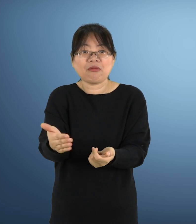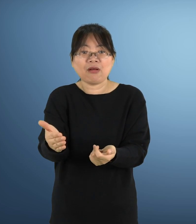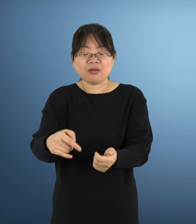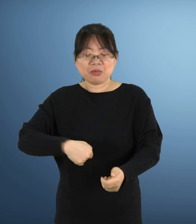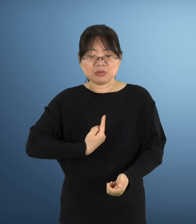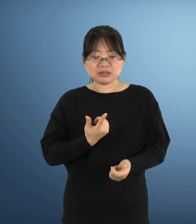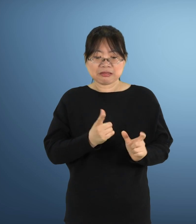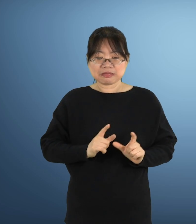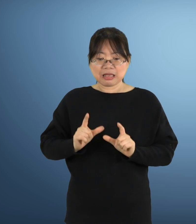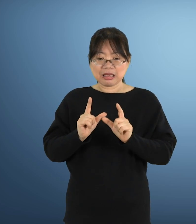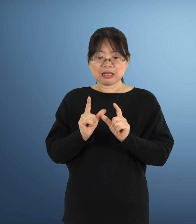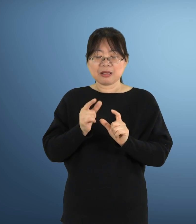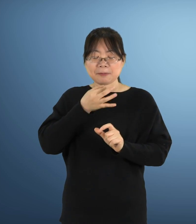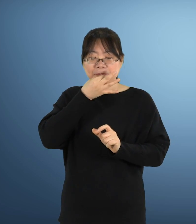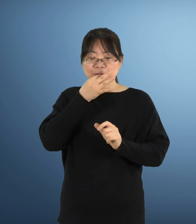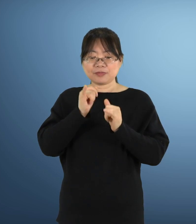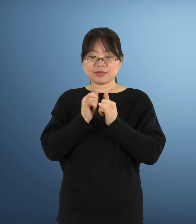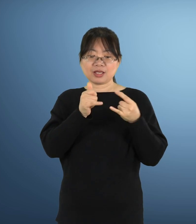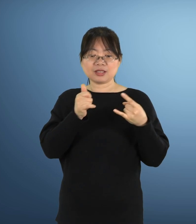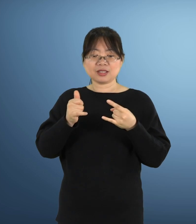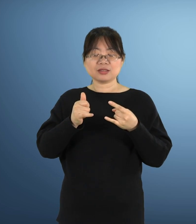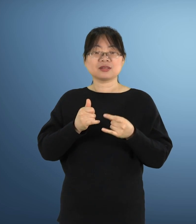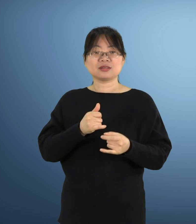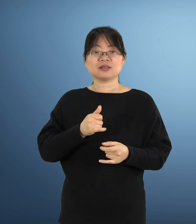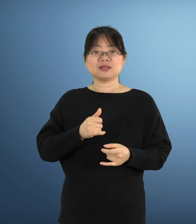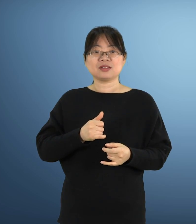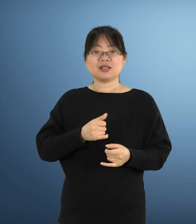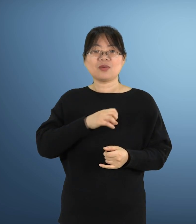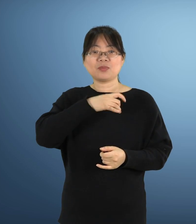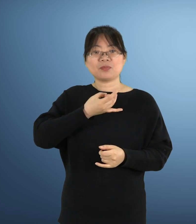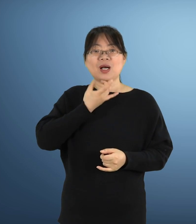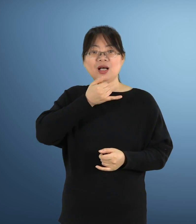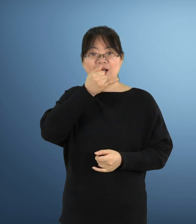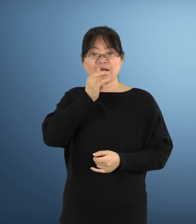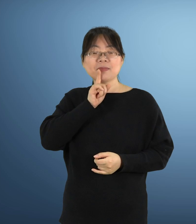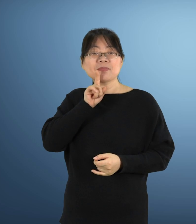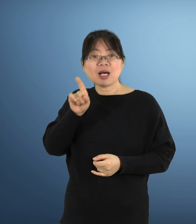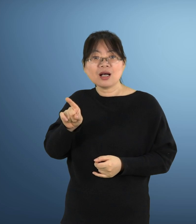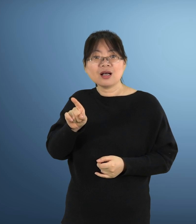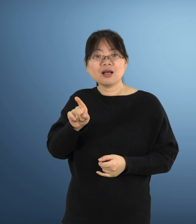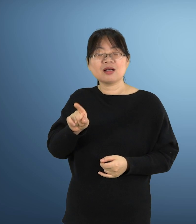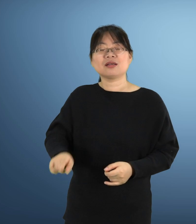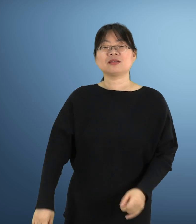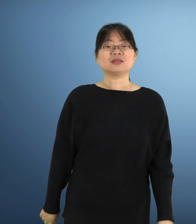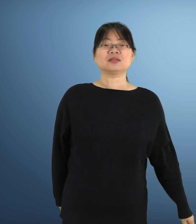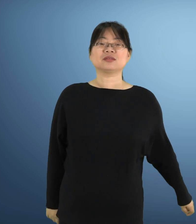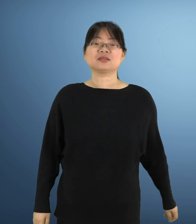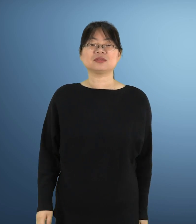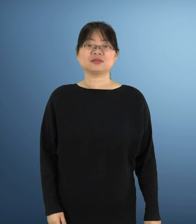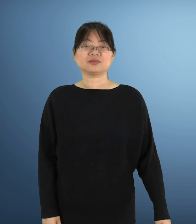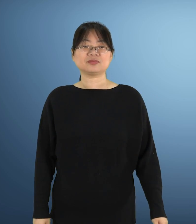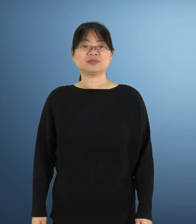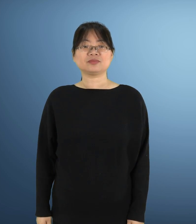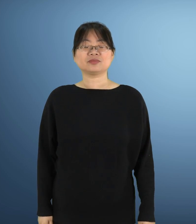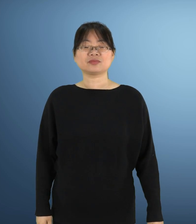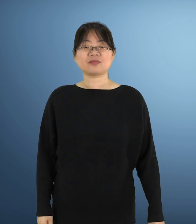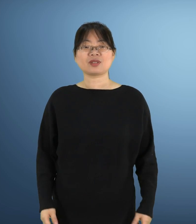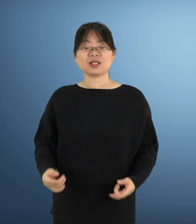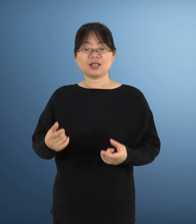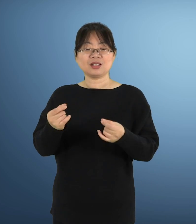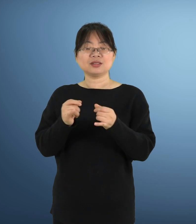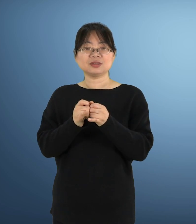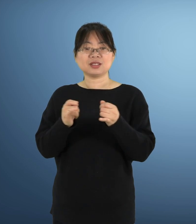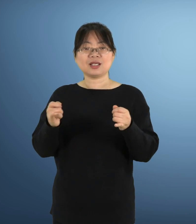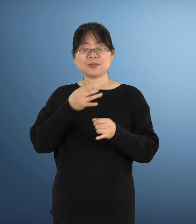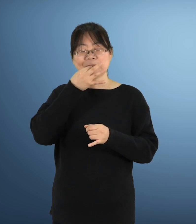혼자 살려고 하는 사람에게는 화가 있을 것이다. 풀어놓자면 이 뜻입니다. 그러니까 이런